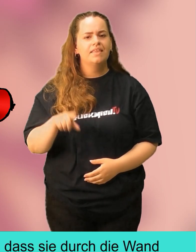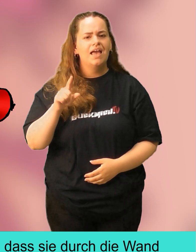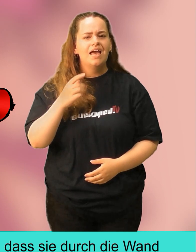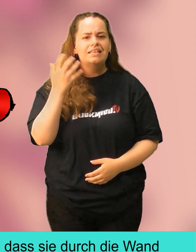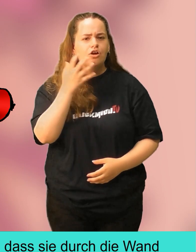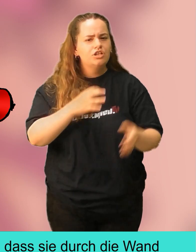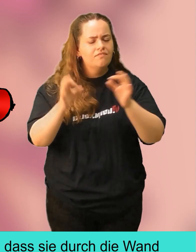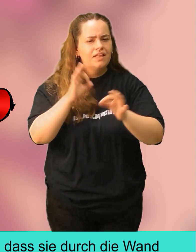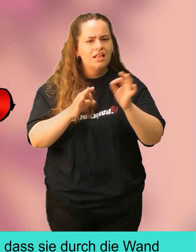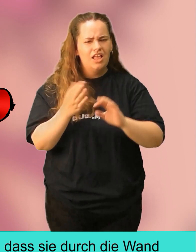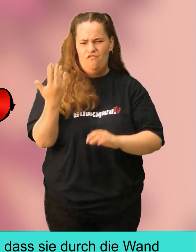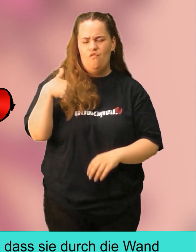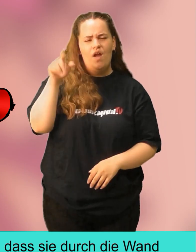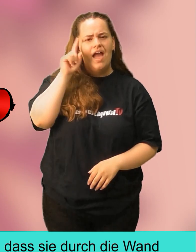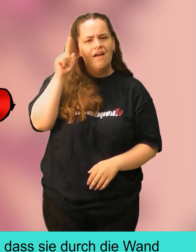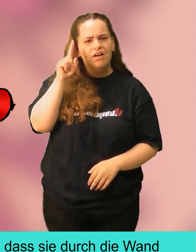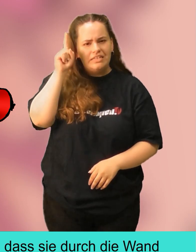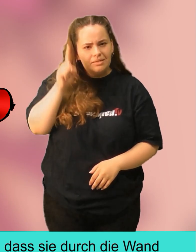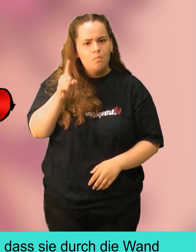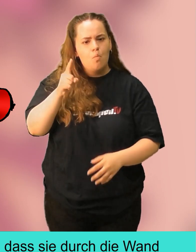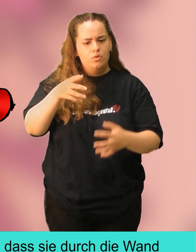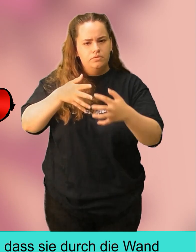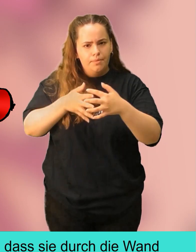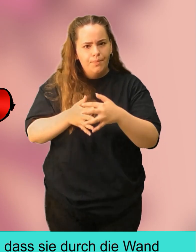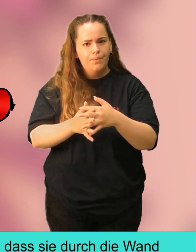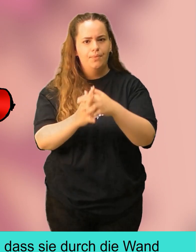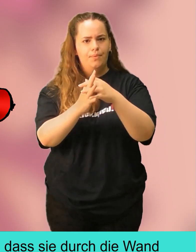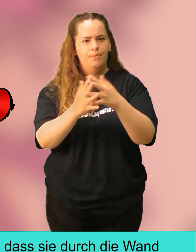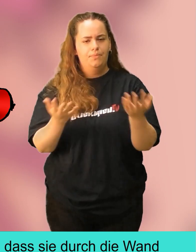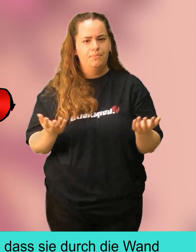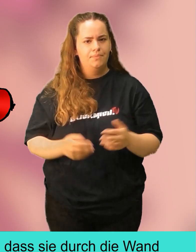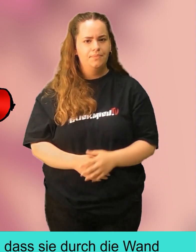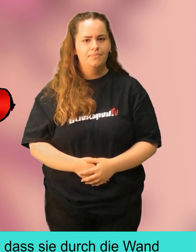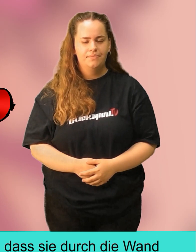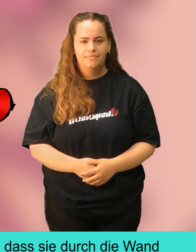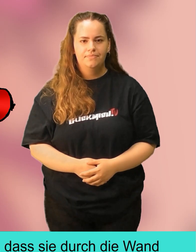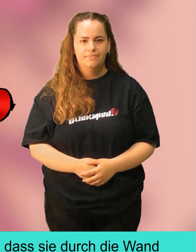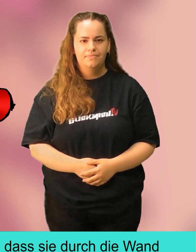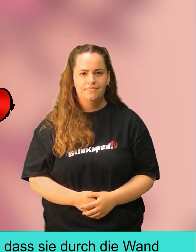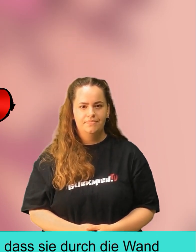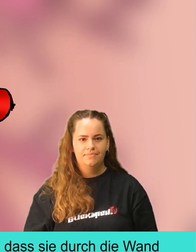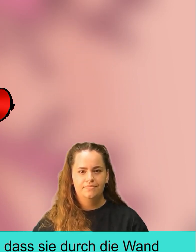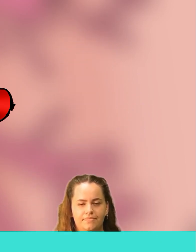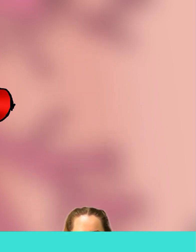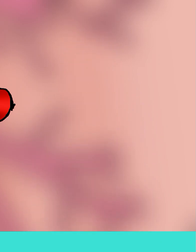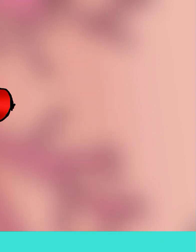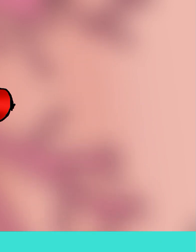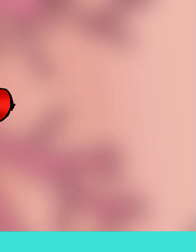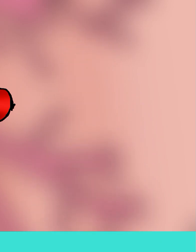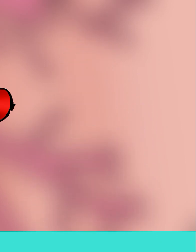Aber woher wissen die Sauerstoffteilchen, dass sie durch die Wand der Lungenbläschen in die Blutgefäße müssen?